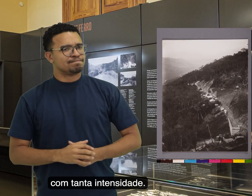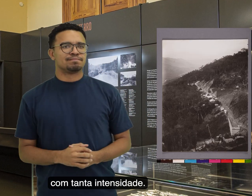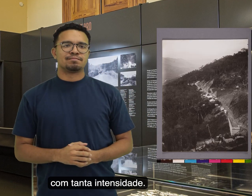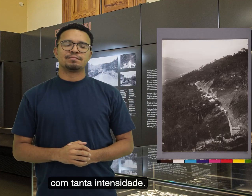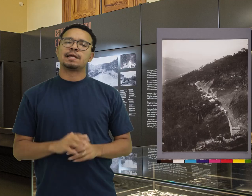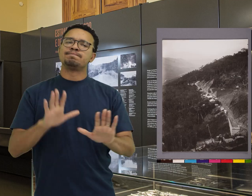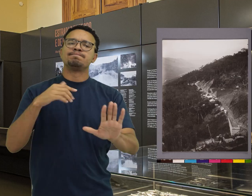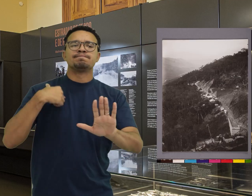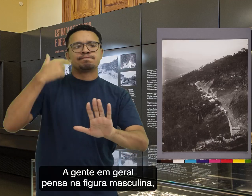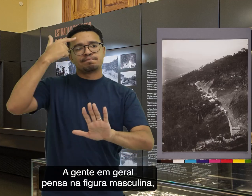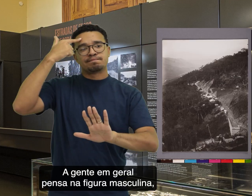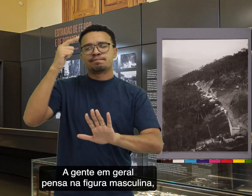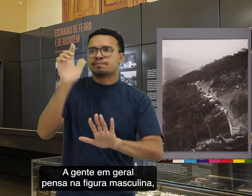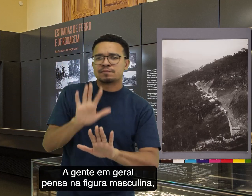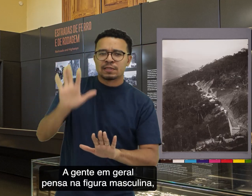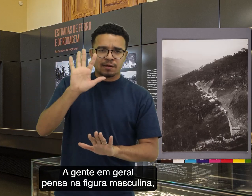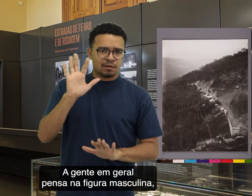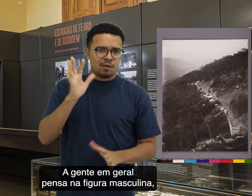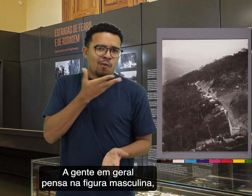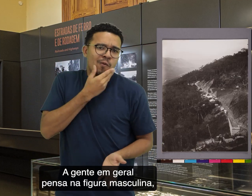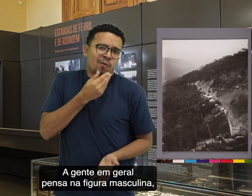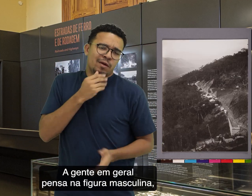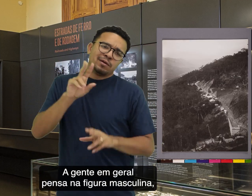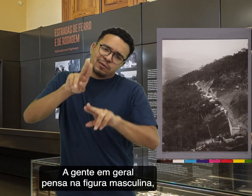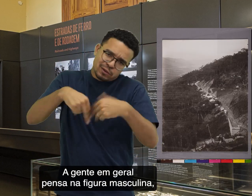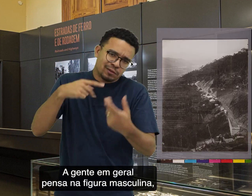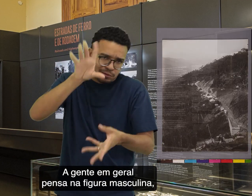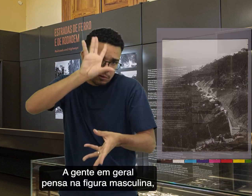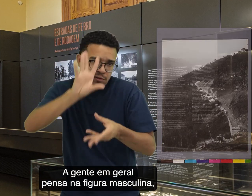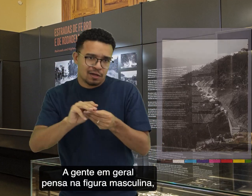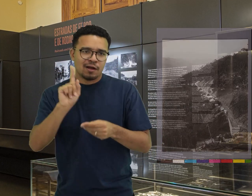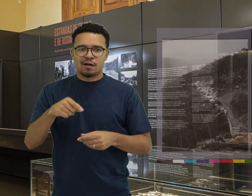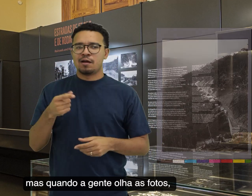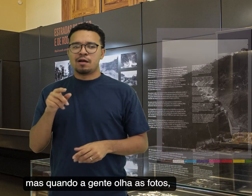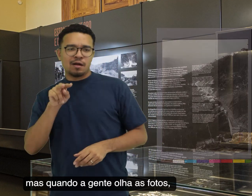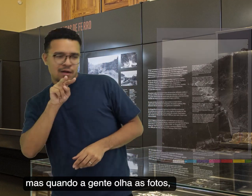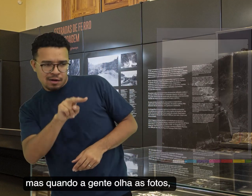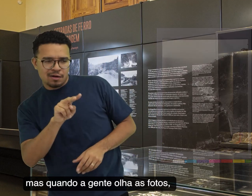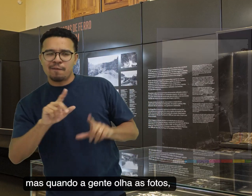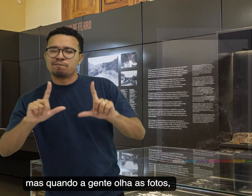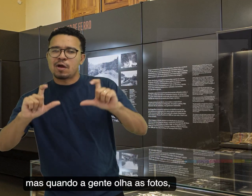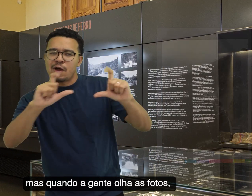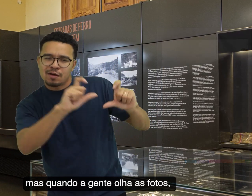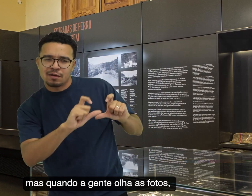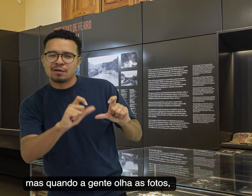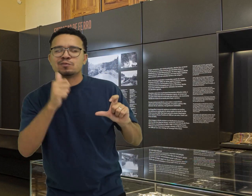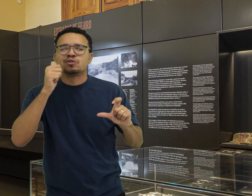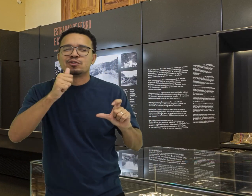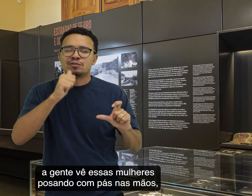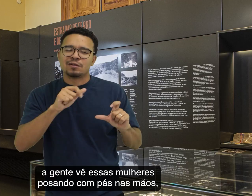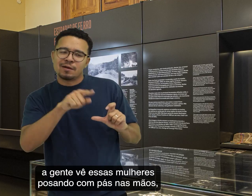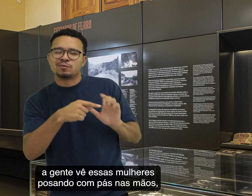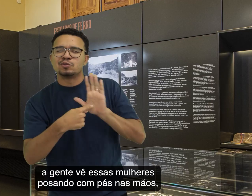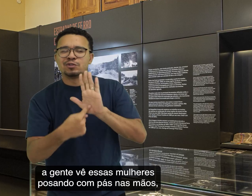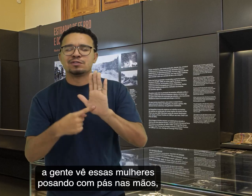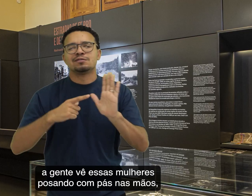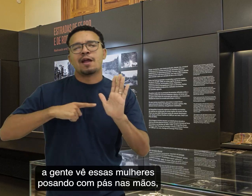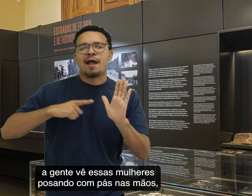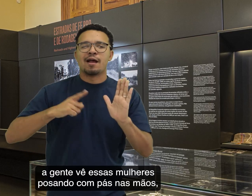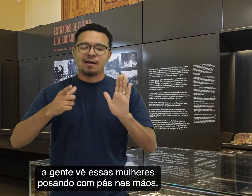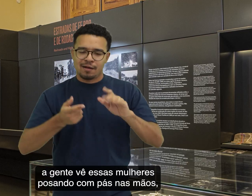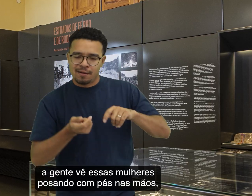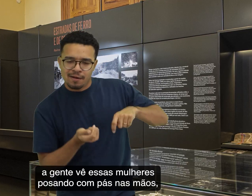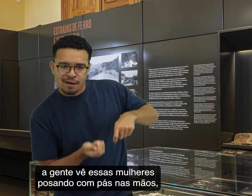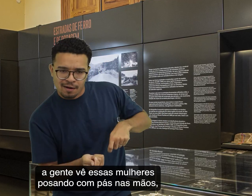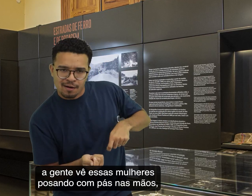tanta intensidade, né? A gente, em geral, pensa na figura masculina, mas quando a gente olha as fotos, a gente vê